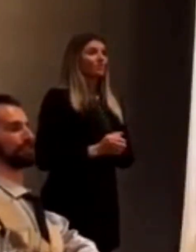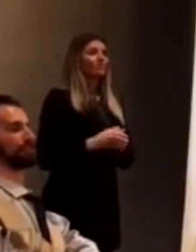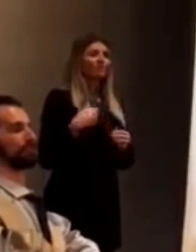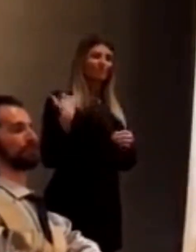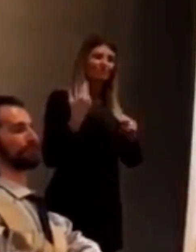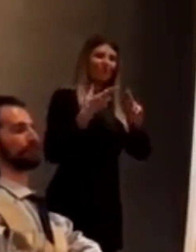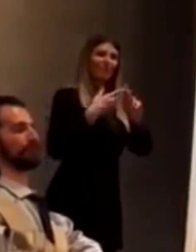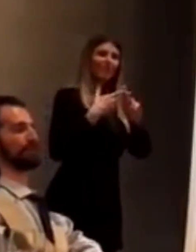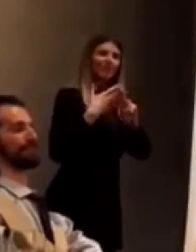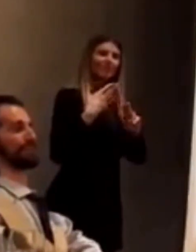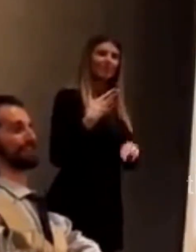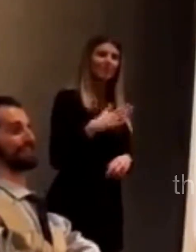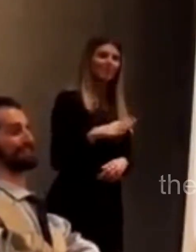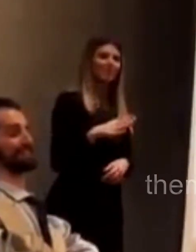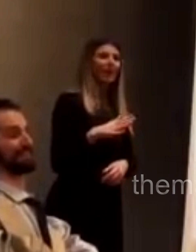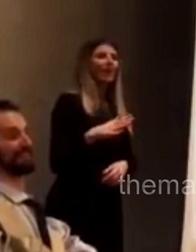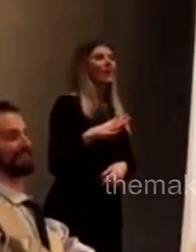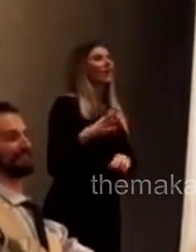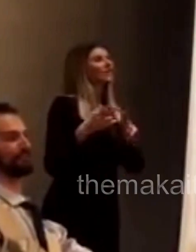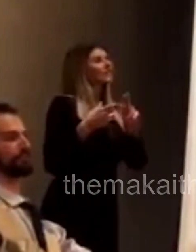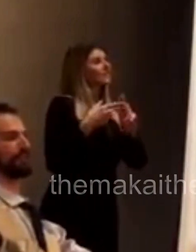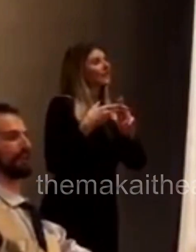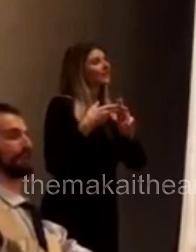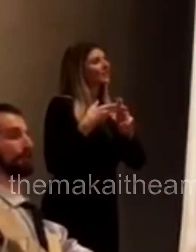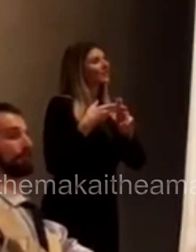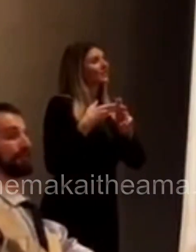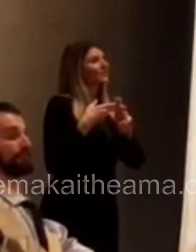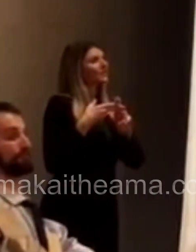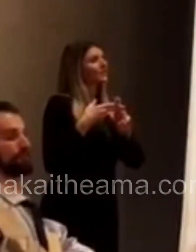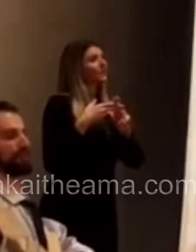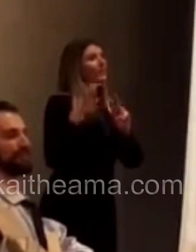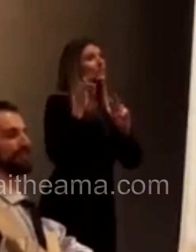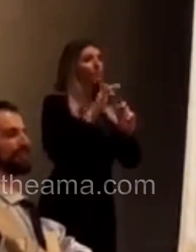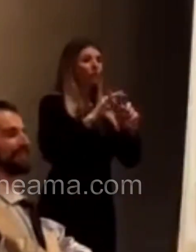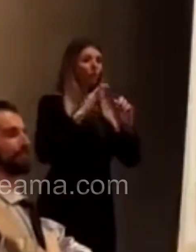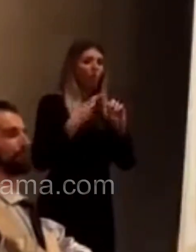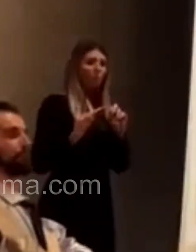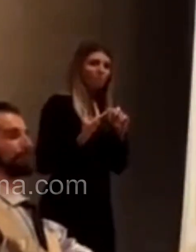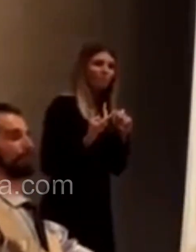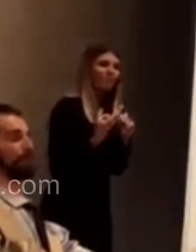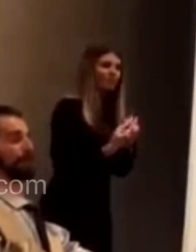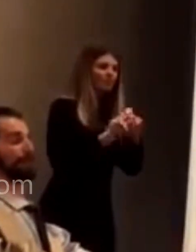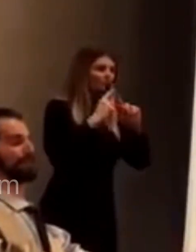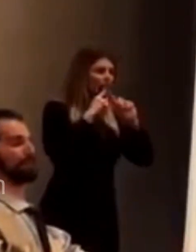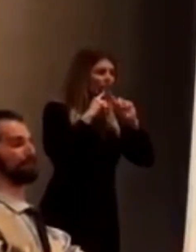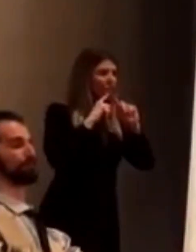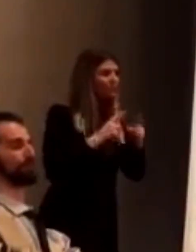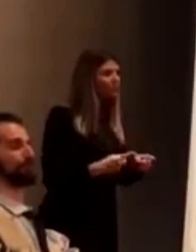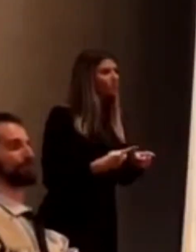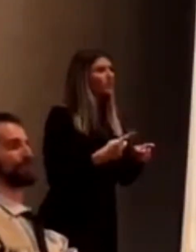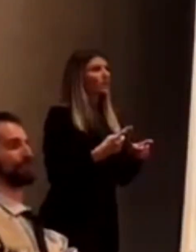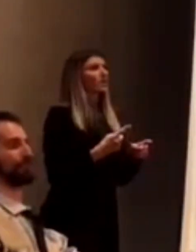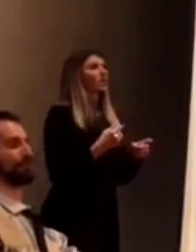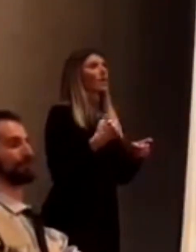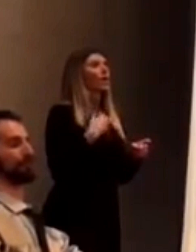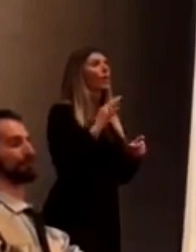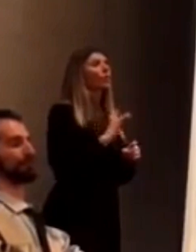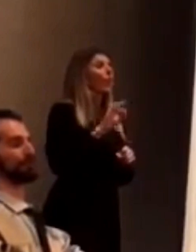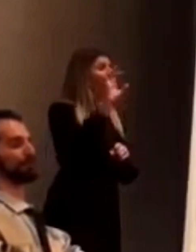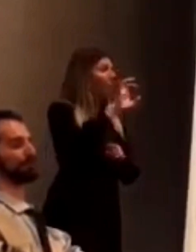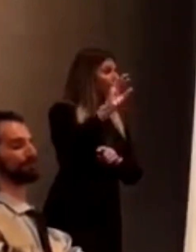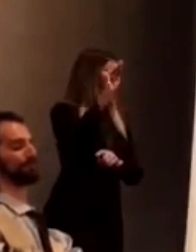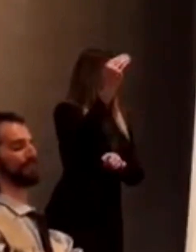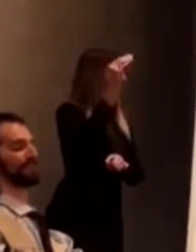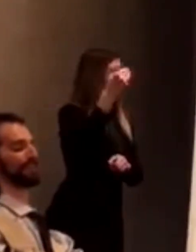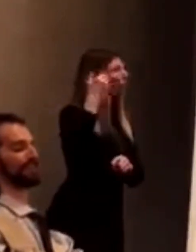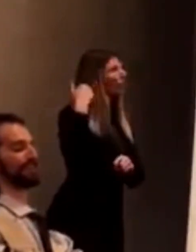συνάντησή μας που είχαμε για την, να αποφασίσουμε μαζί πού θα κατέβω στο Ευρωπαϊκό